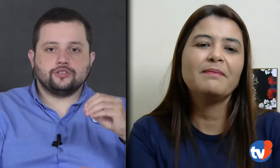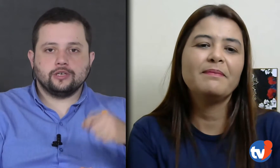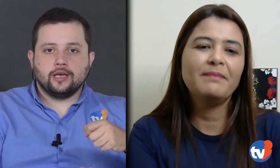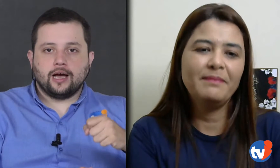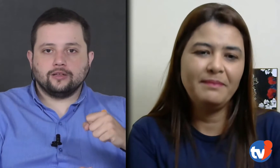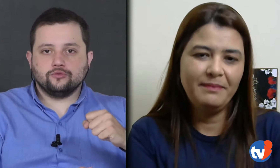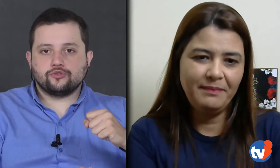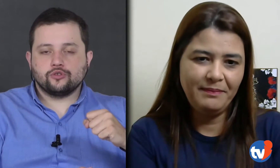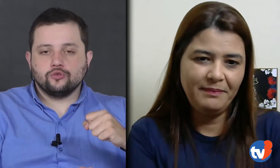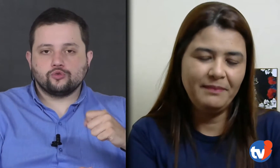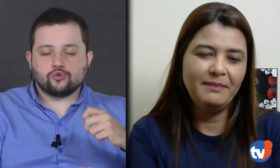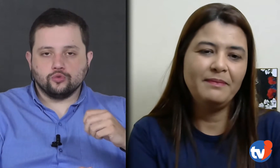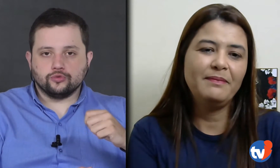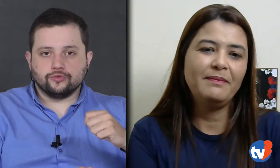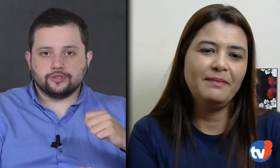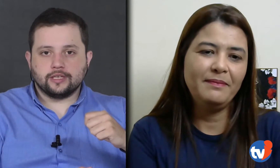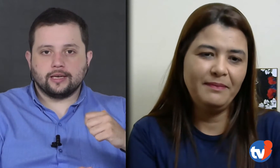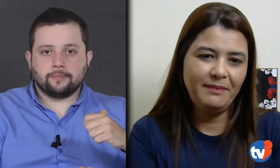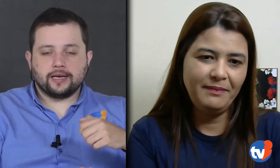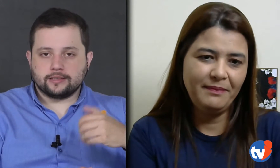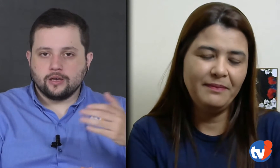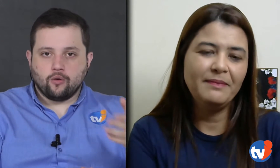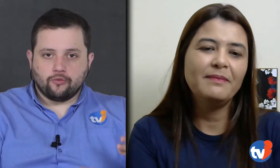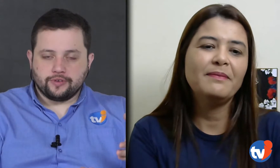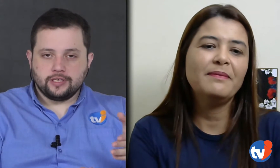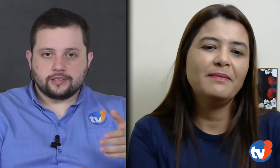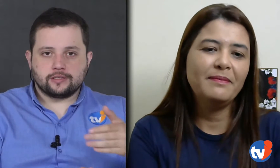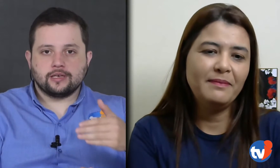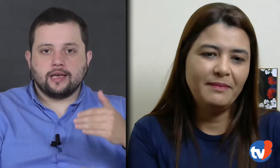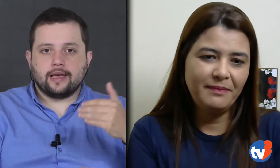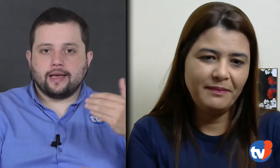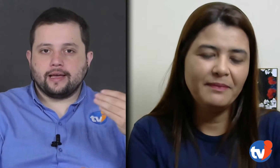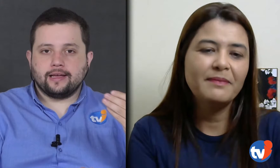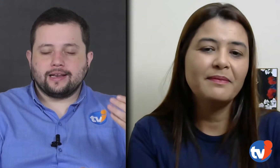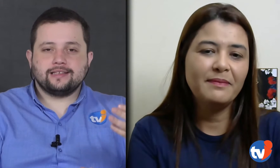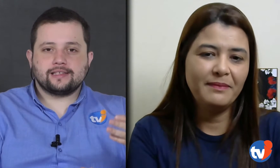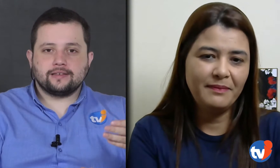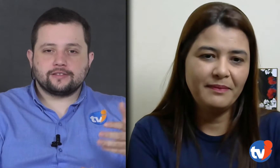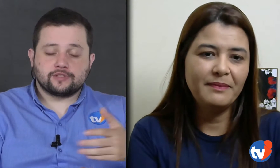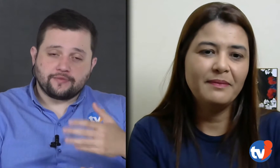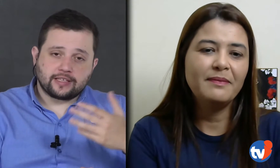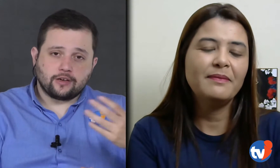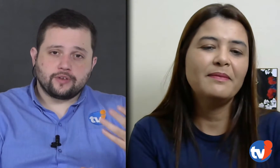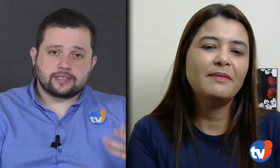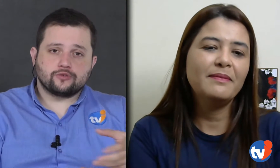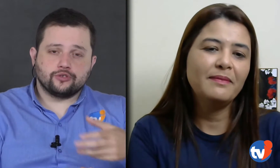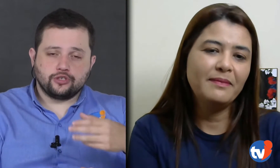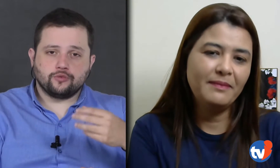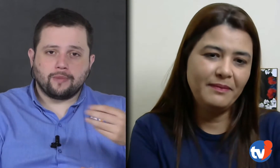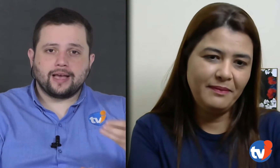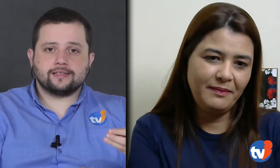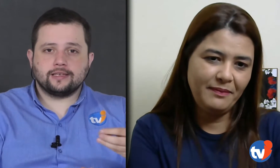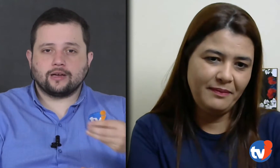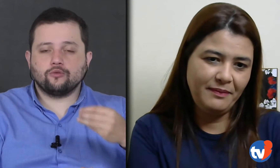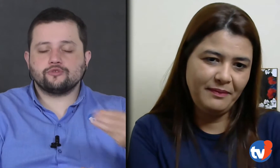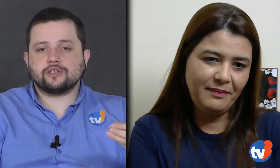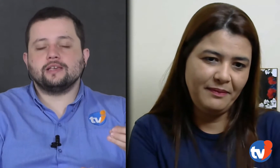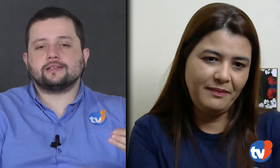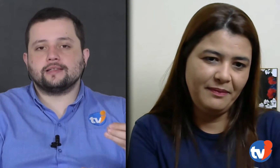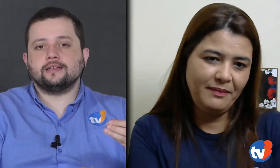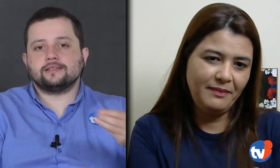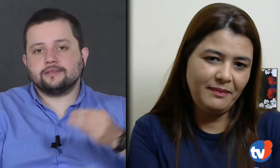pais de alunos surdos, né, pais ouvintes, você vê que talvez está surgindo mais